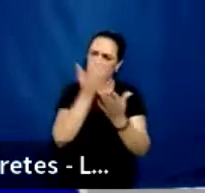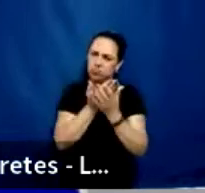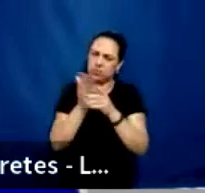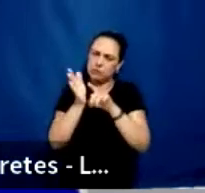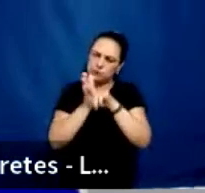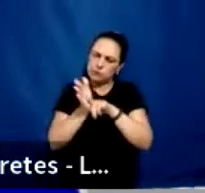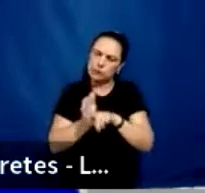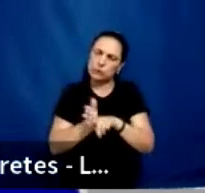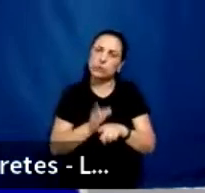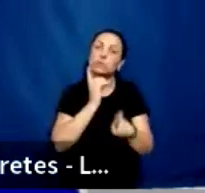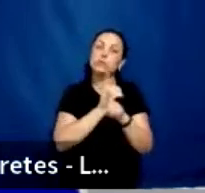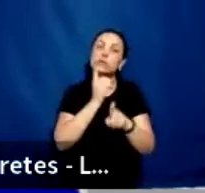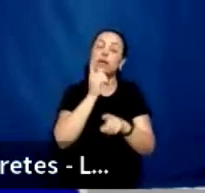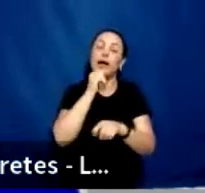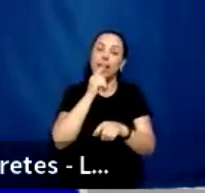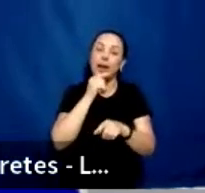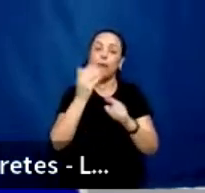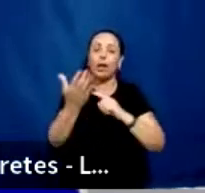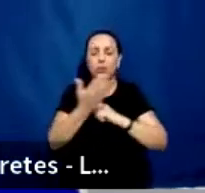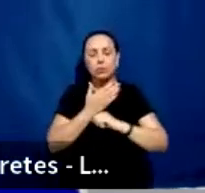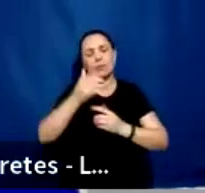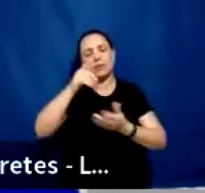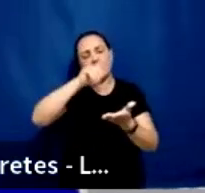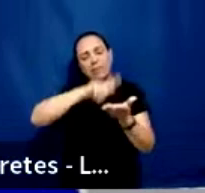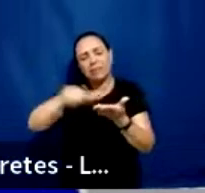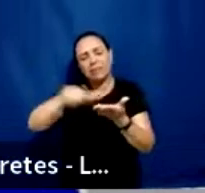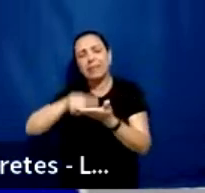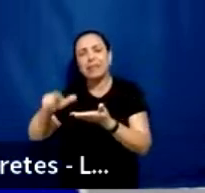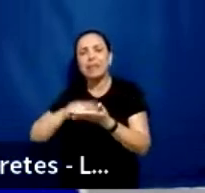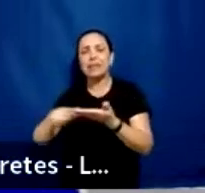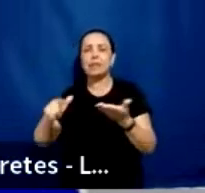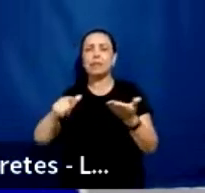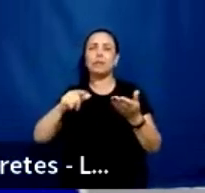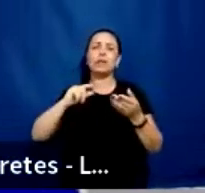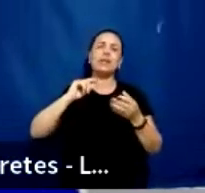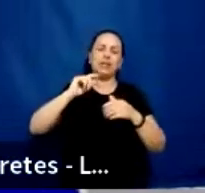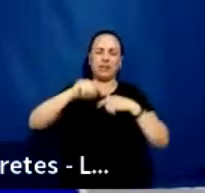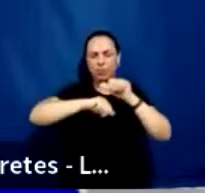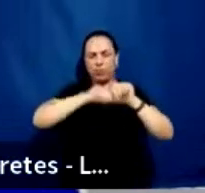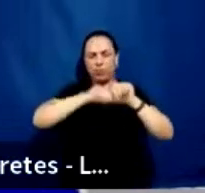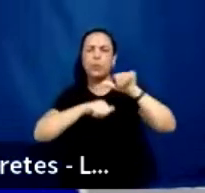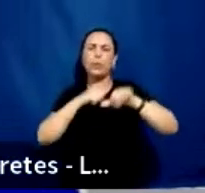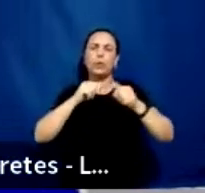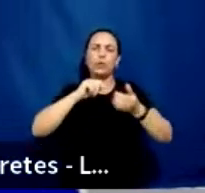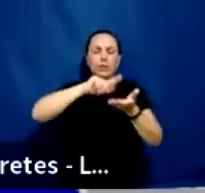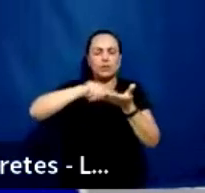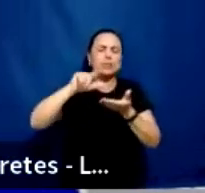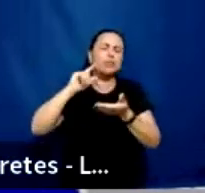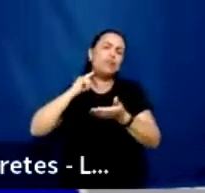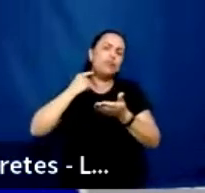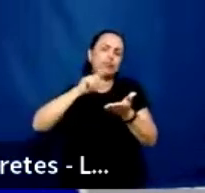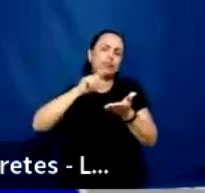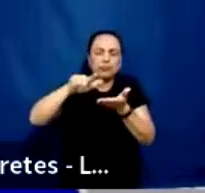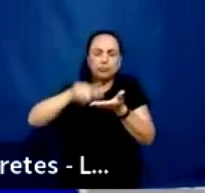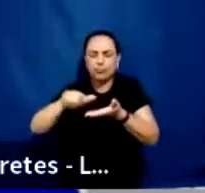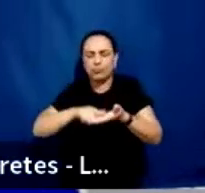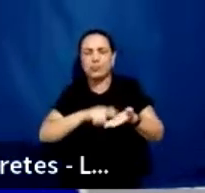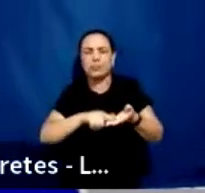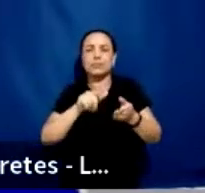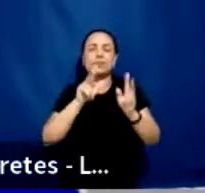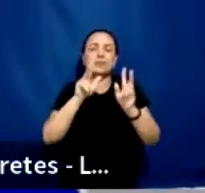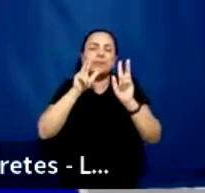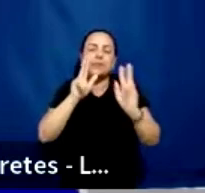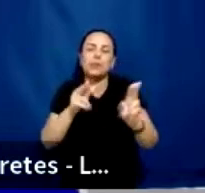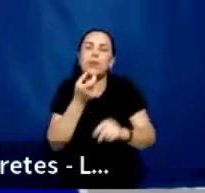antioxida e desintoxica e pode ser usada como remédio. Então, é muito importante a gente tomar cuidado